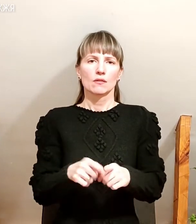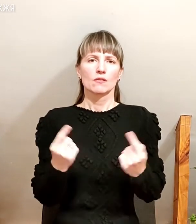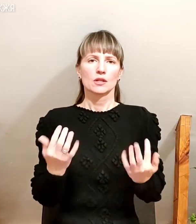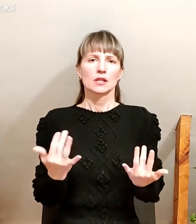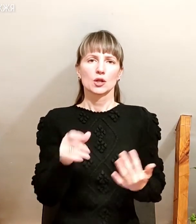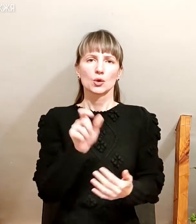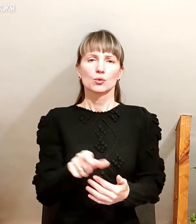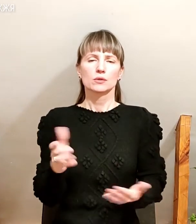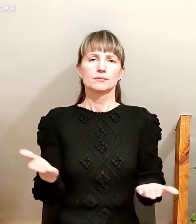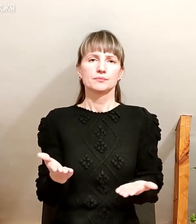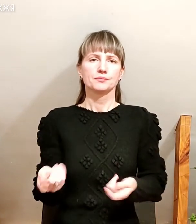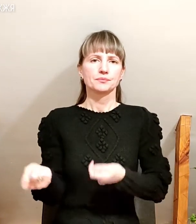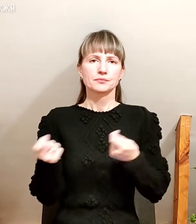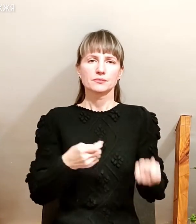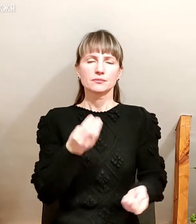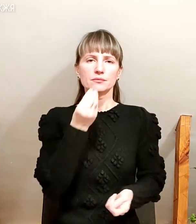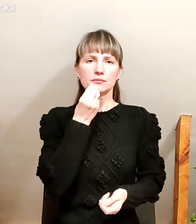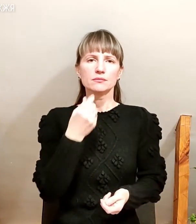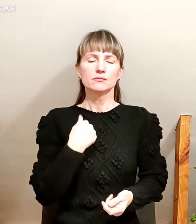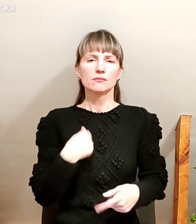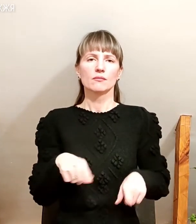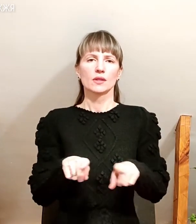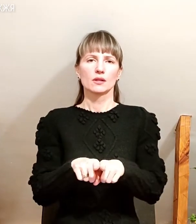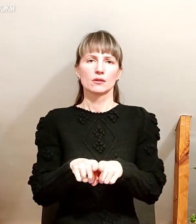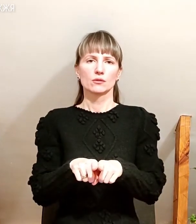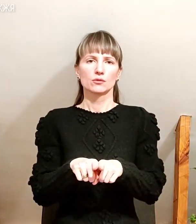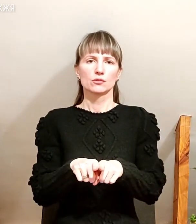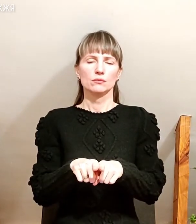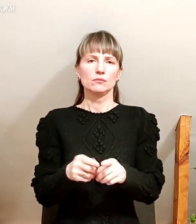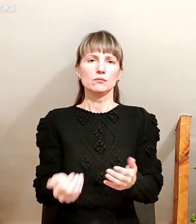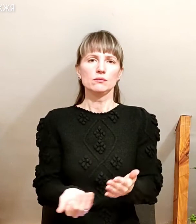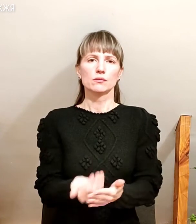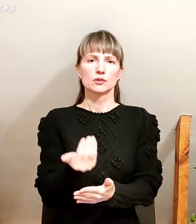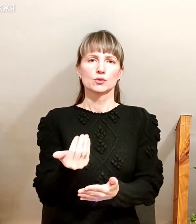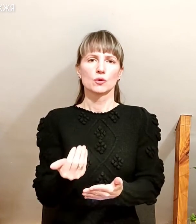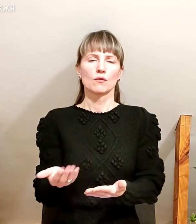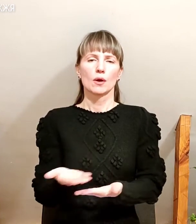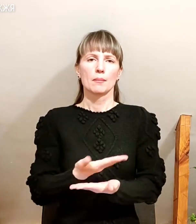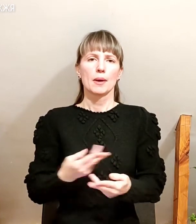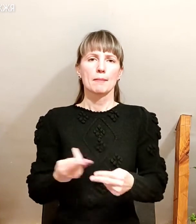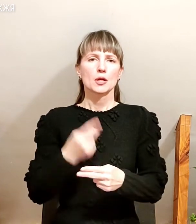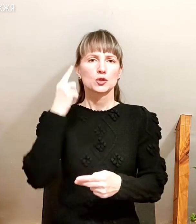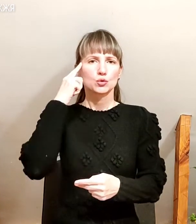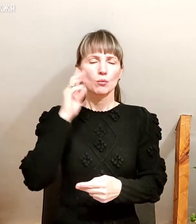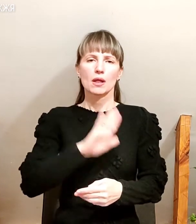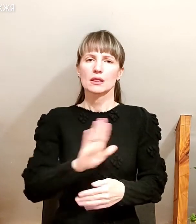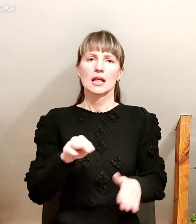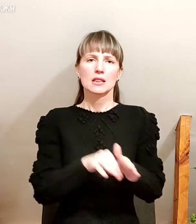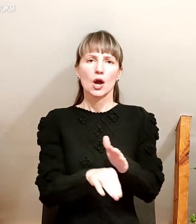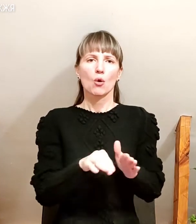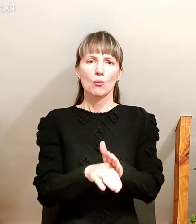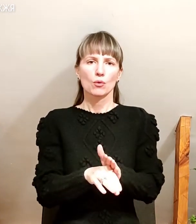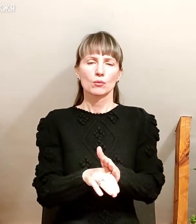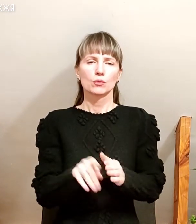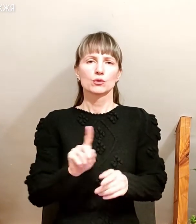людей, які несуть їжу, ми її також, ну, знову ж таки, ми так бездумно не накоплюємо, скажімо так, тому що,